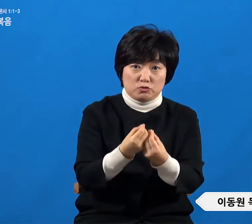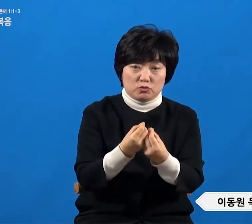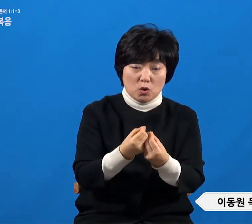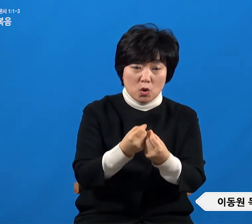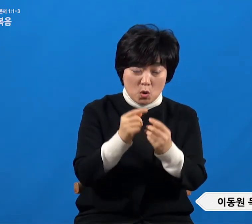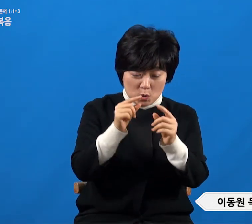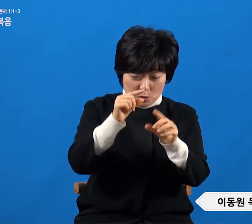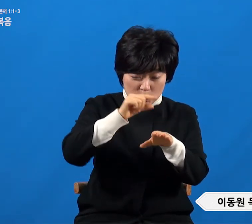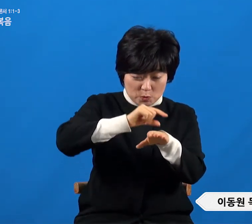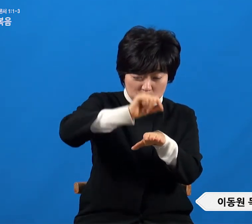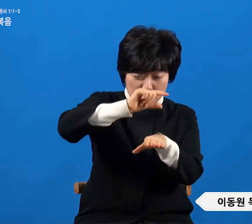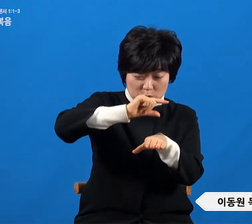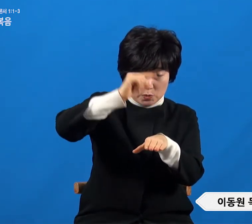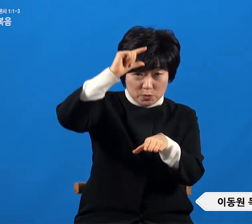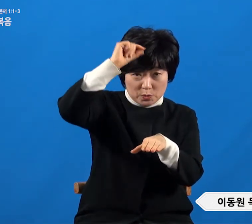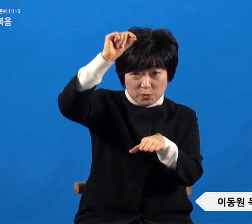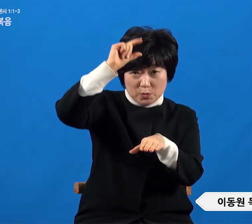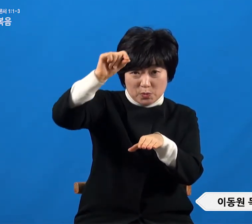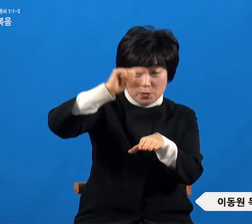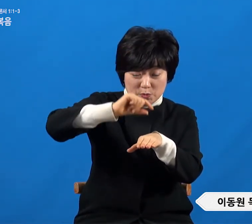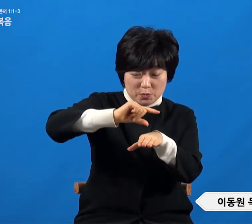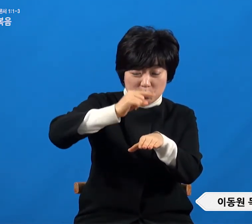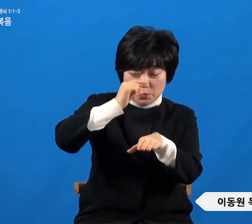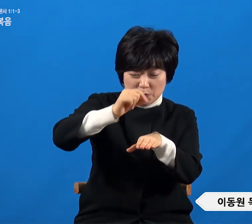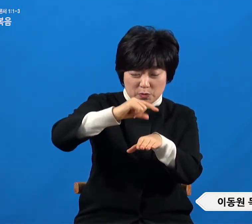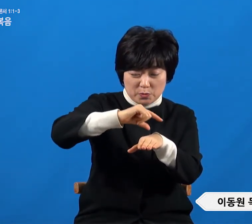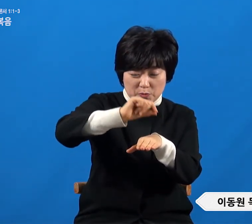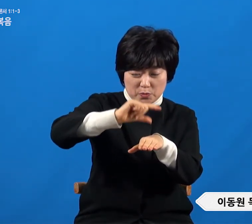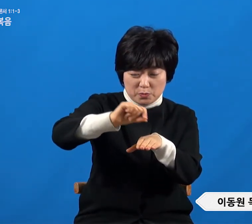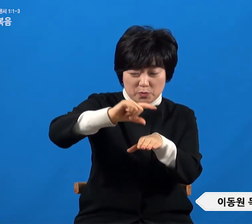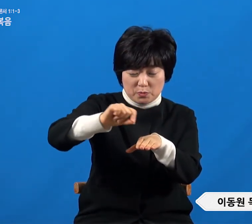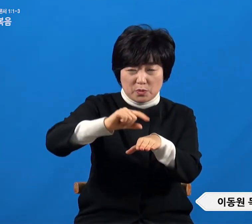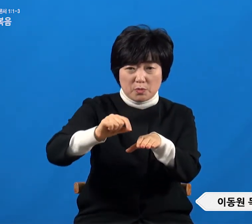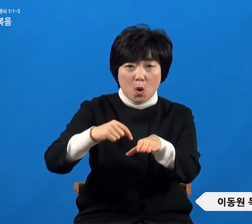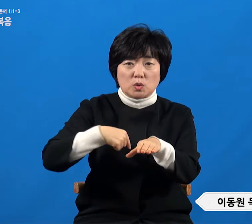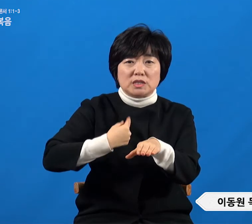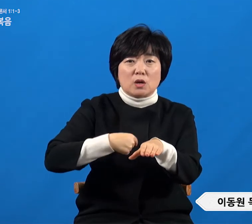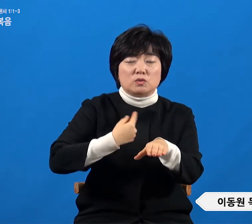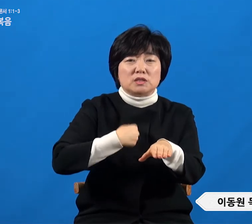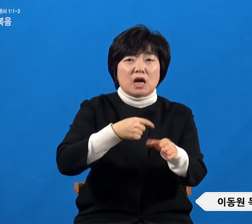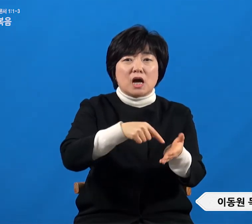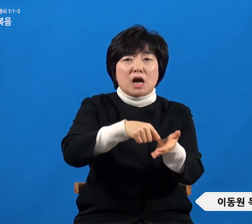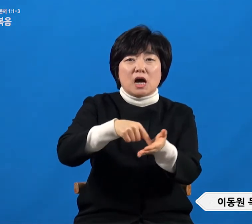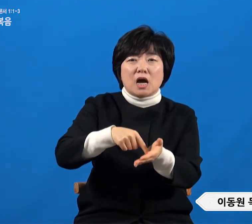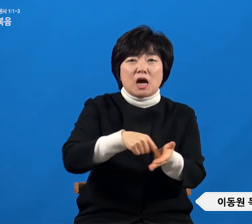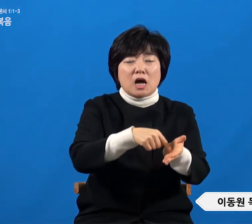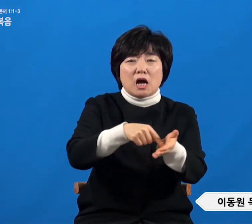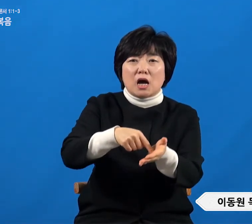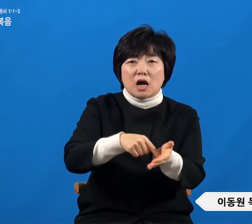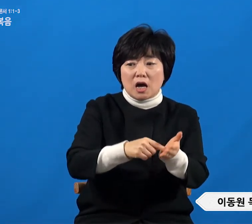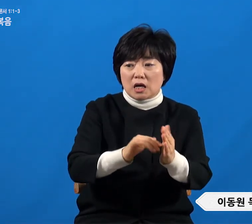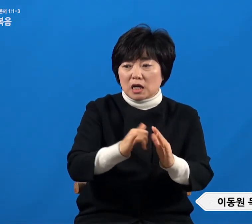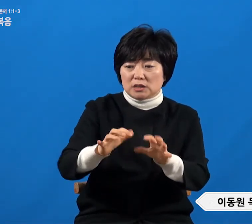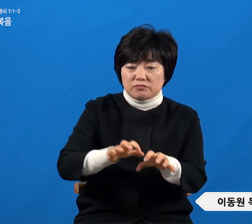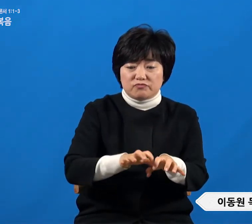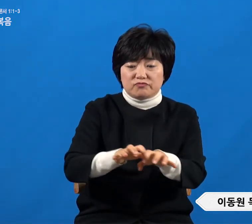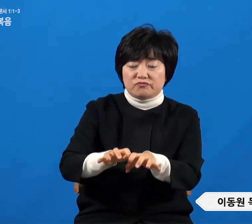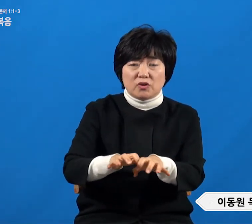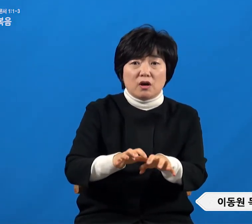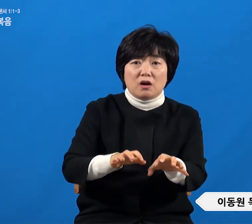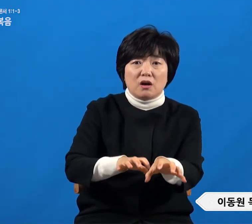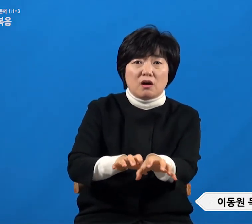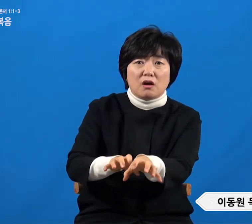혼자 다녀요. 같이 다니지 않고 혼자 다녀요. 무리가 없어요. 고독을 즐겨해서 그럴까요? 아니에요.